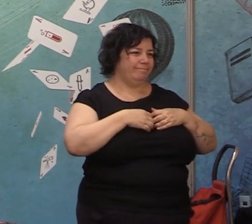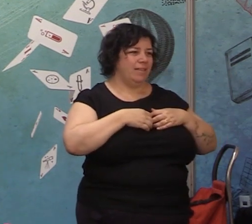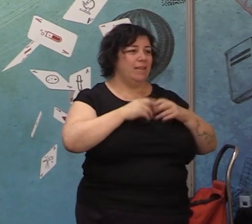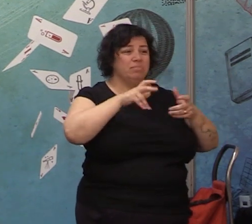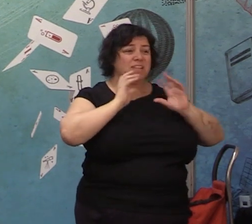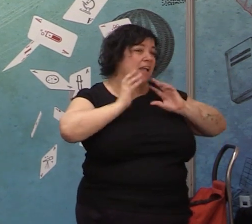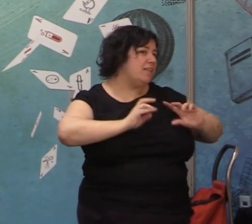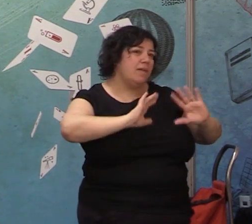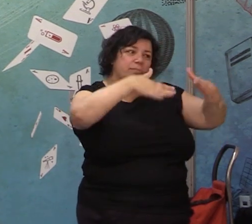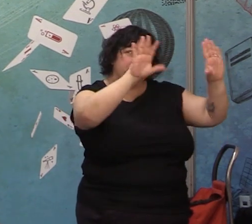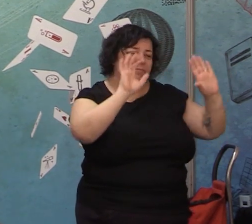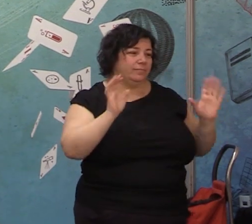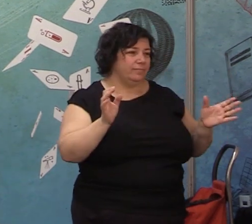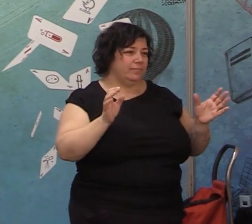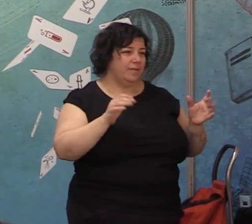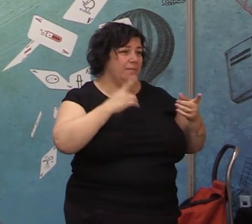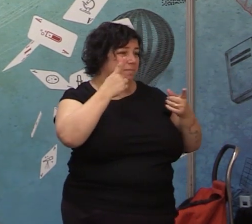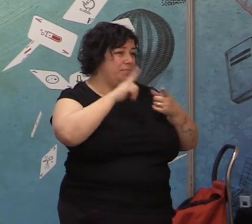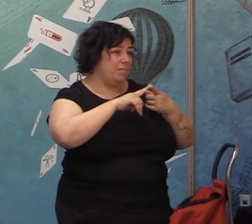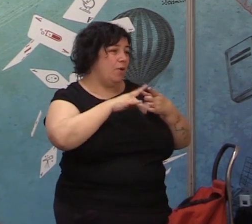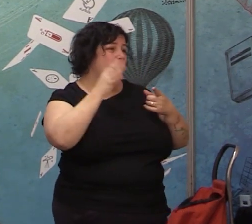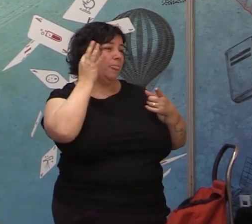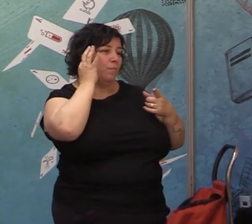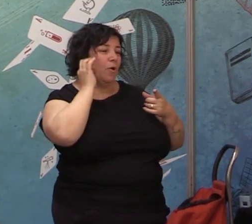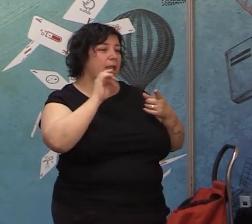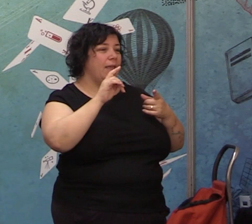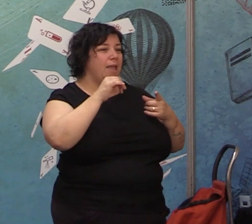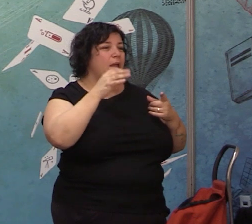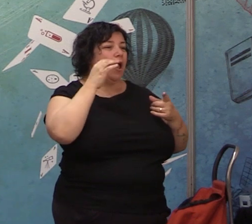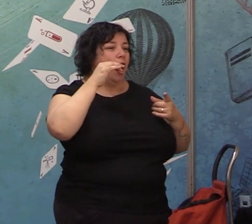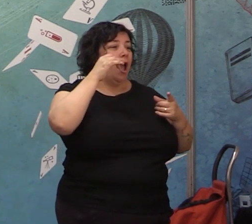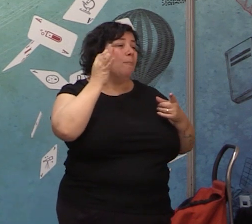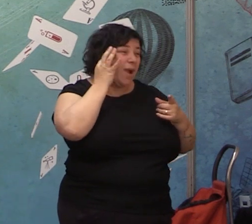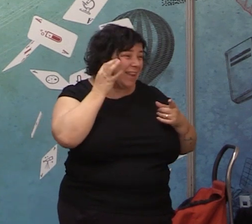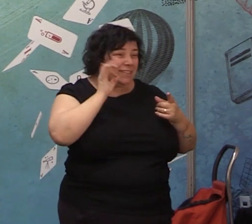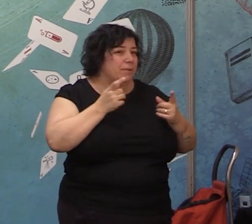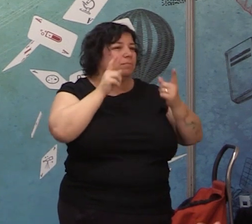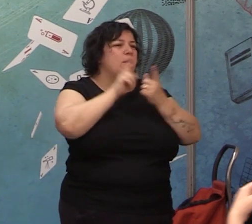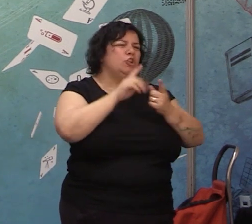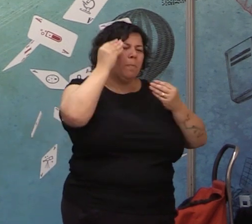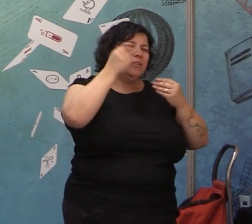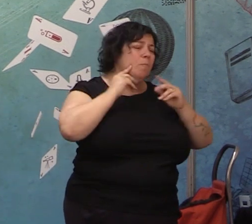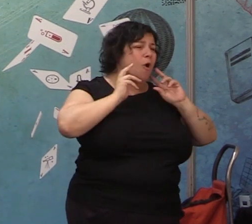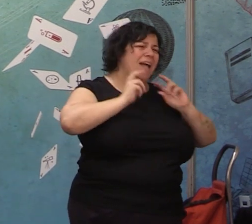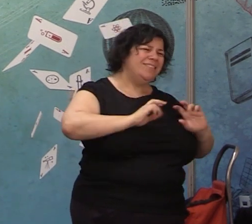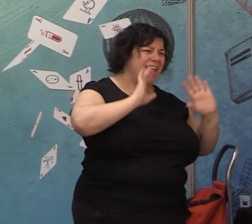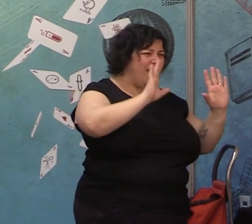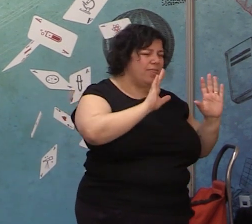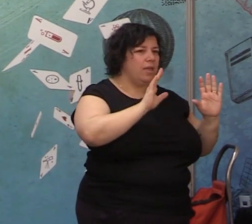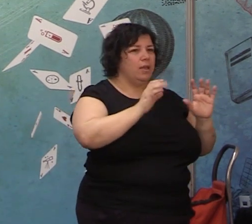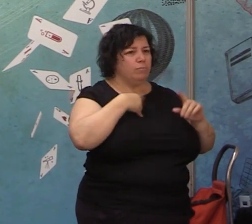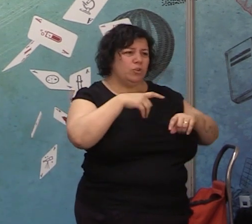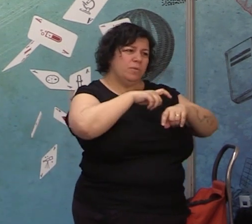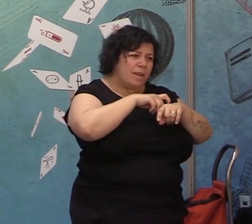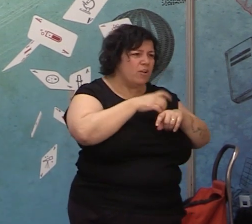Es ansiedad. Primero, la mujer es la que viene diciendo, yo creo que es ansiedad. Y ya el médico dice, si es que estás más nerviosa